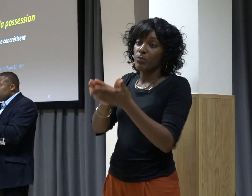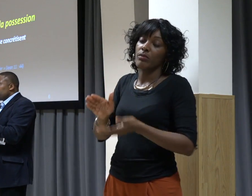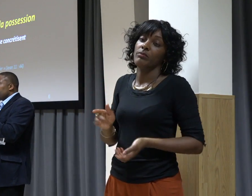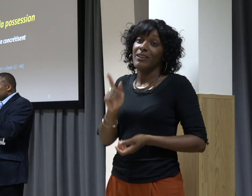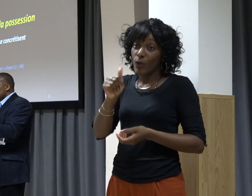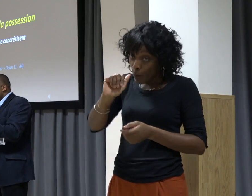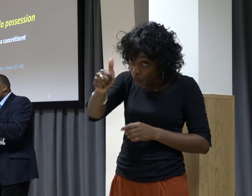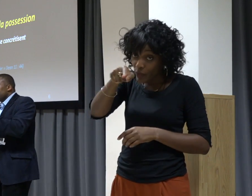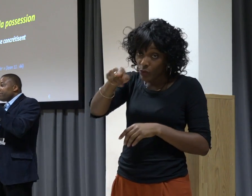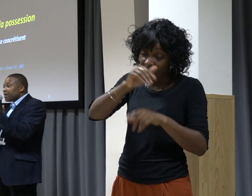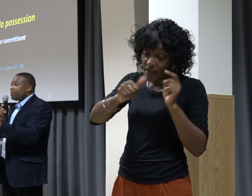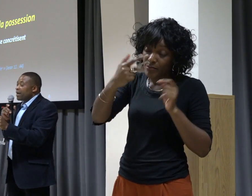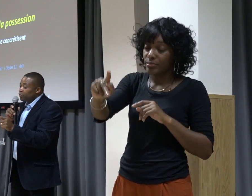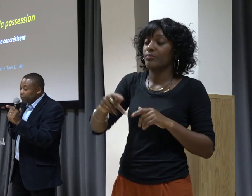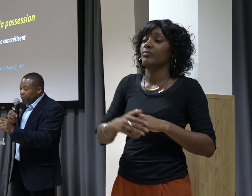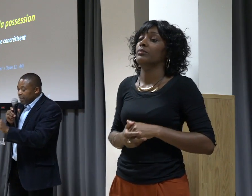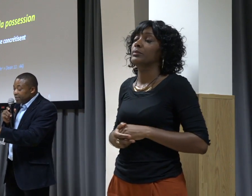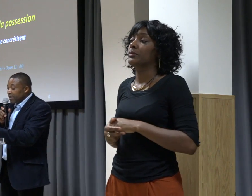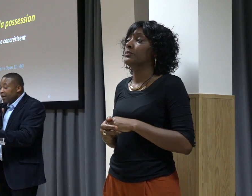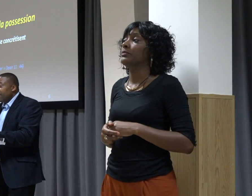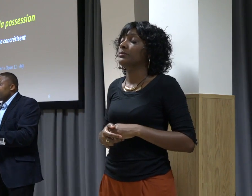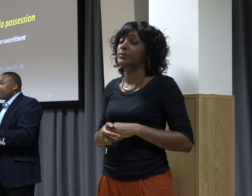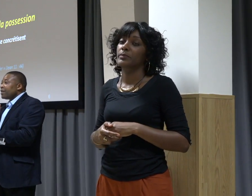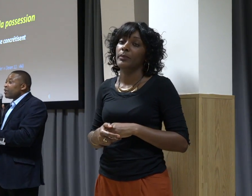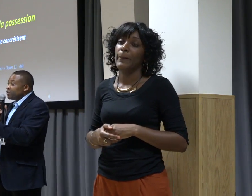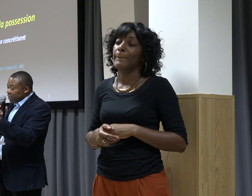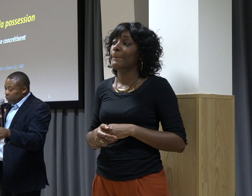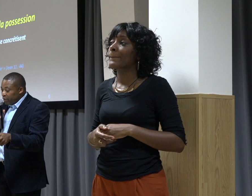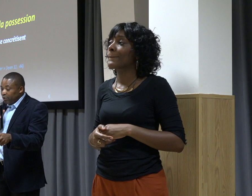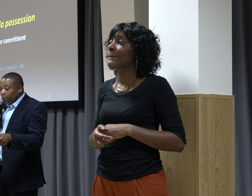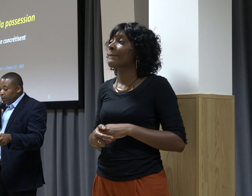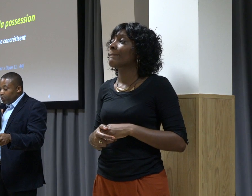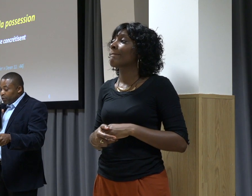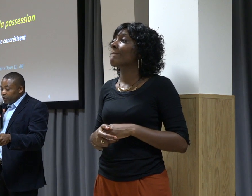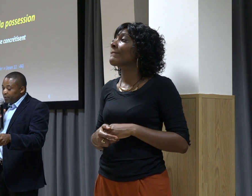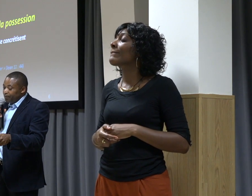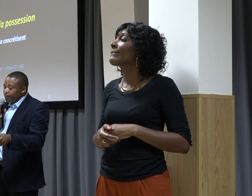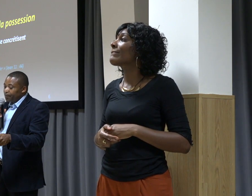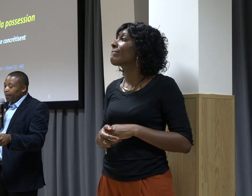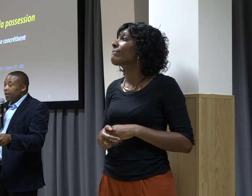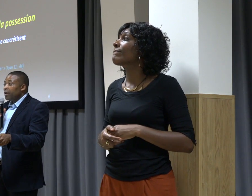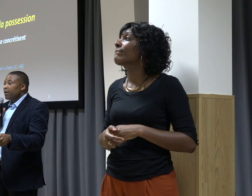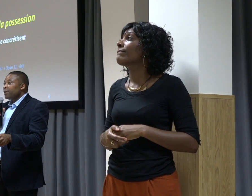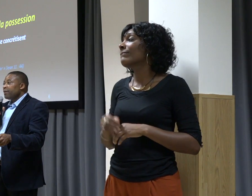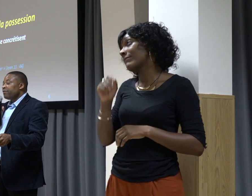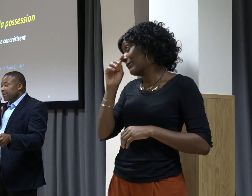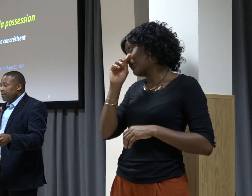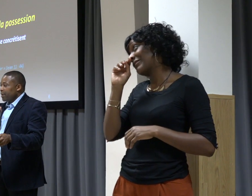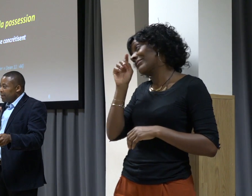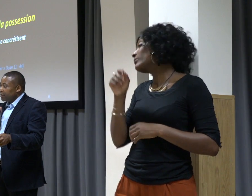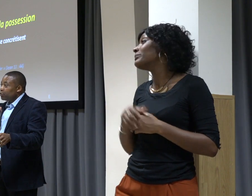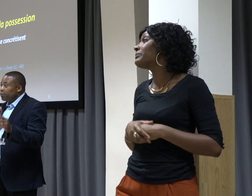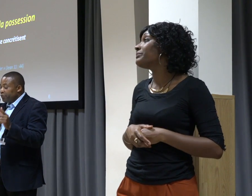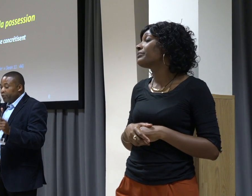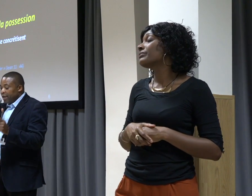de Jésus-Christ en région parisienne, faites ta part, Dieu fera la sienne. Église de Jésus-Christ de par le monde, faites ta